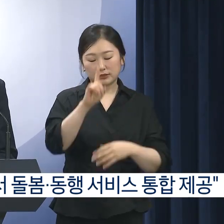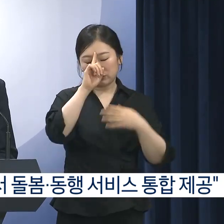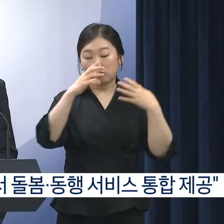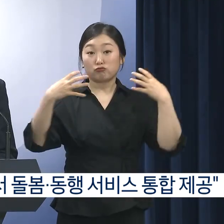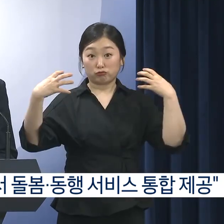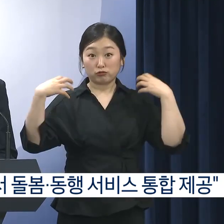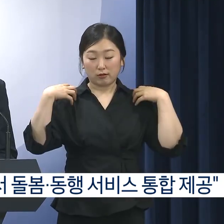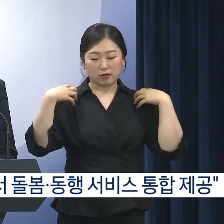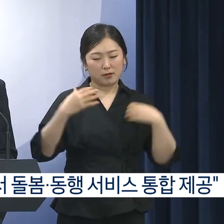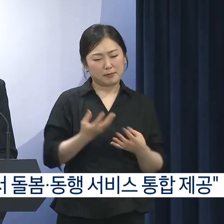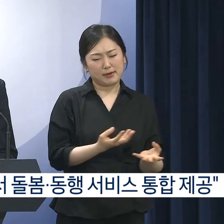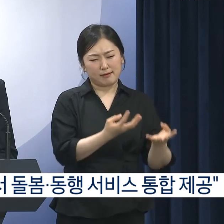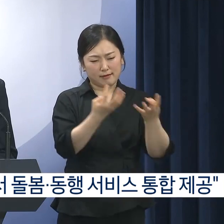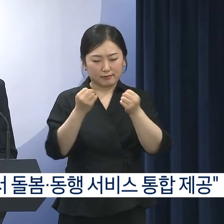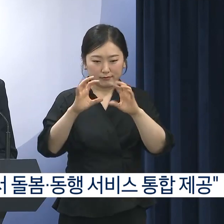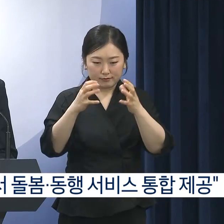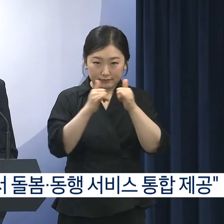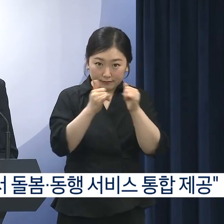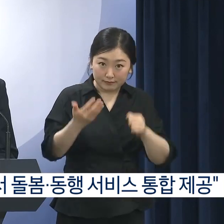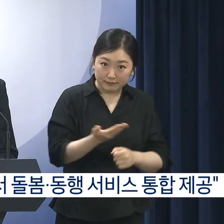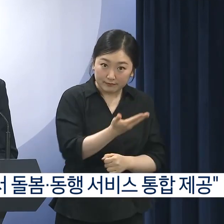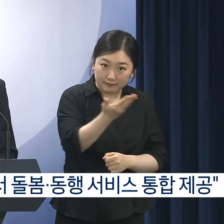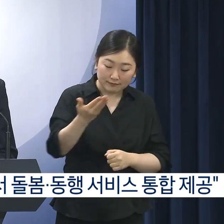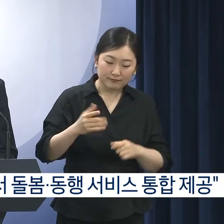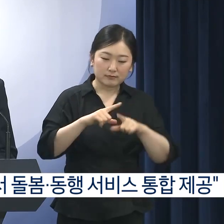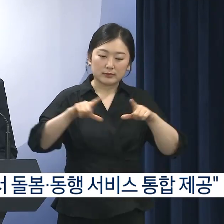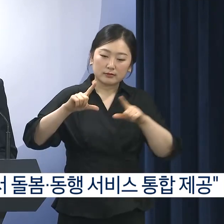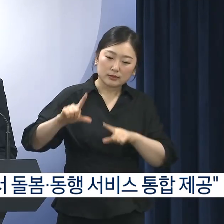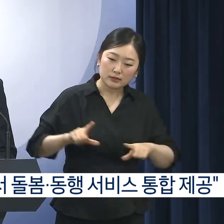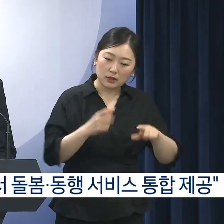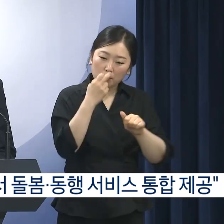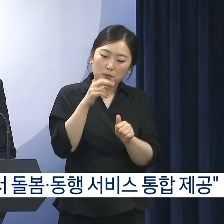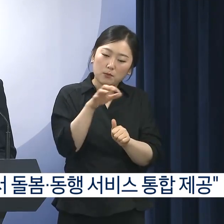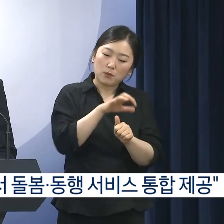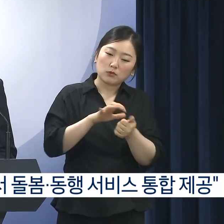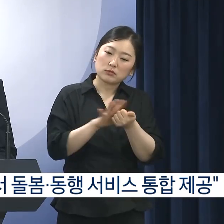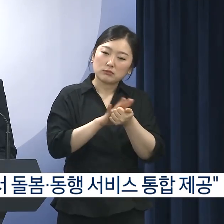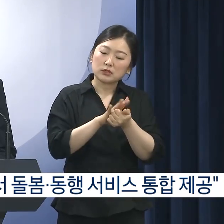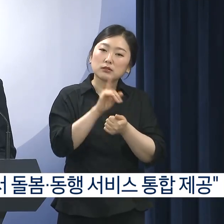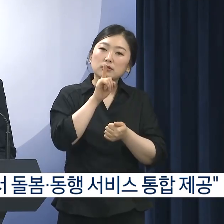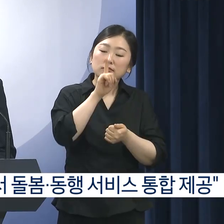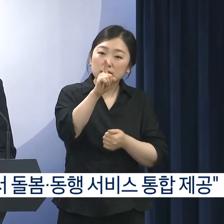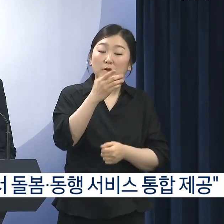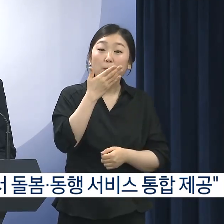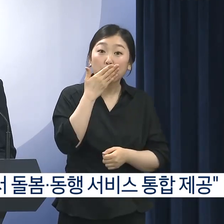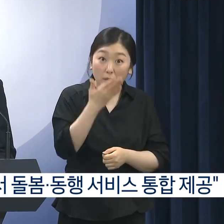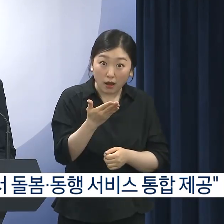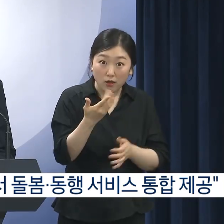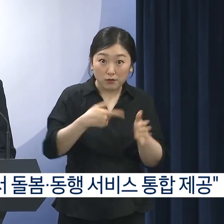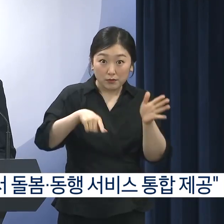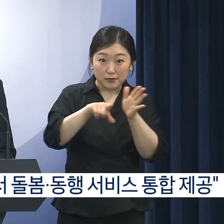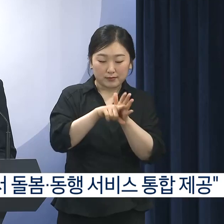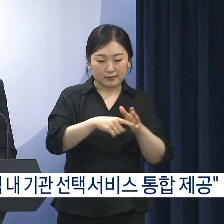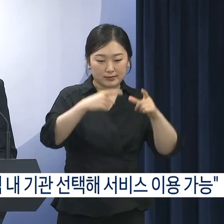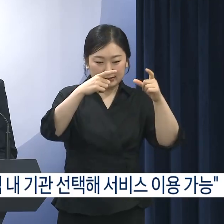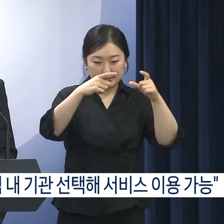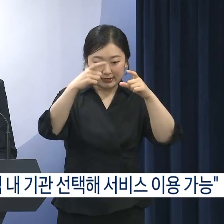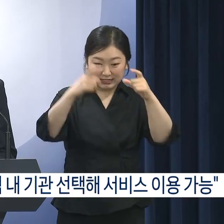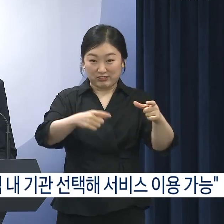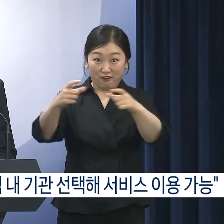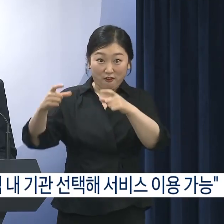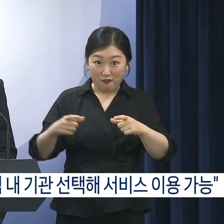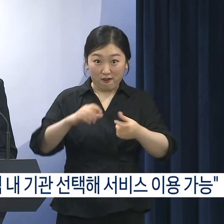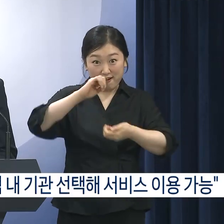국민들께서 일상 돌봄 서비스를 이용할 수 있도록 단계적으로 서비스 제공 지역을 확대해 나가겠습니다.